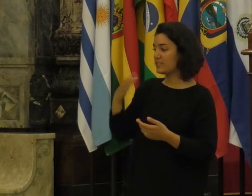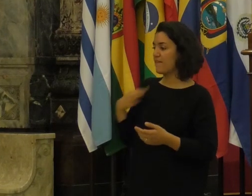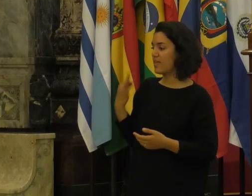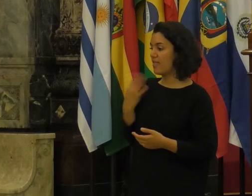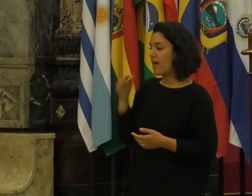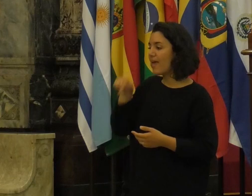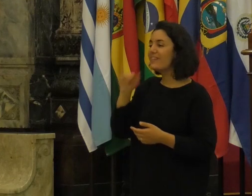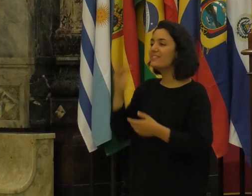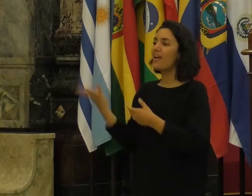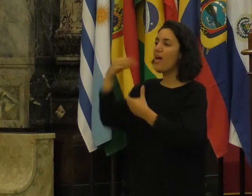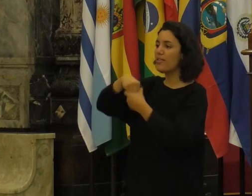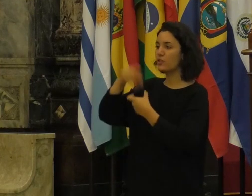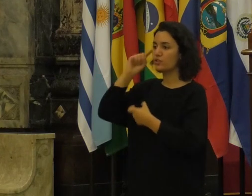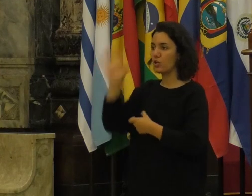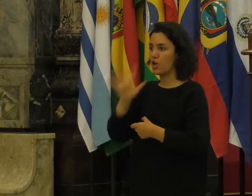la psicología.